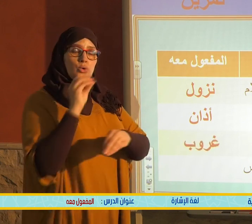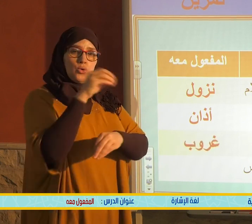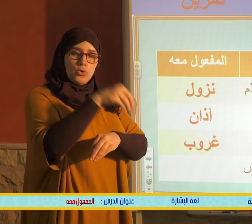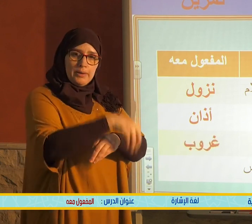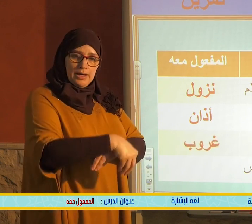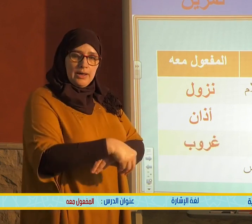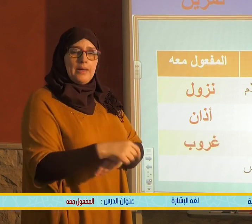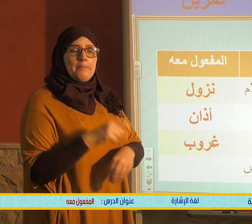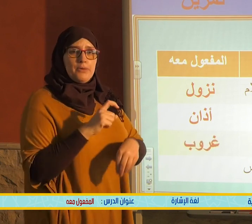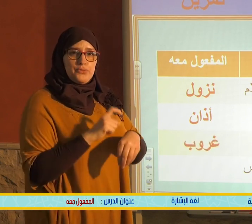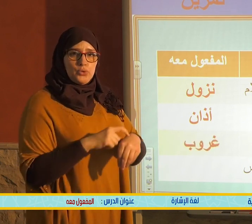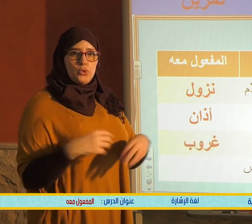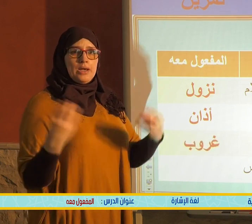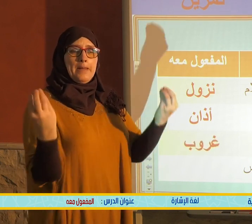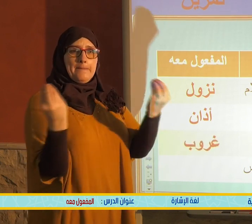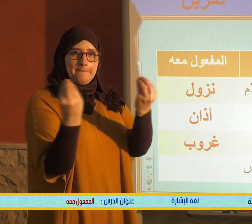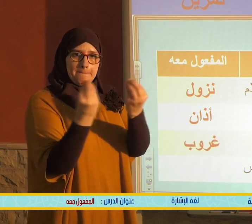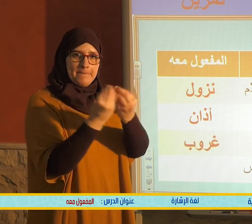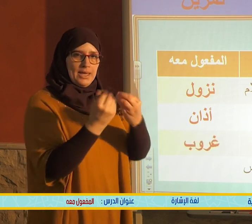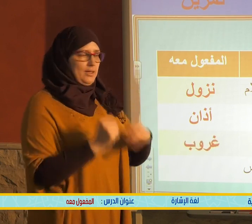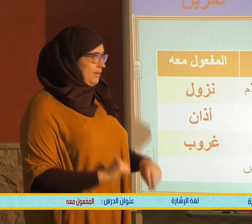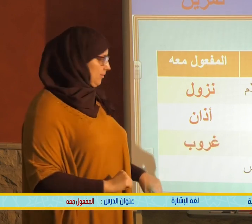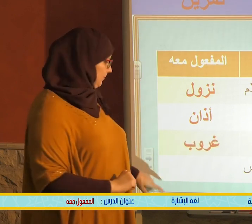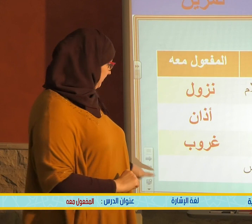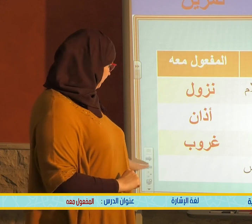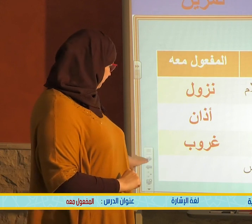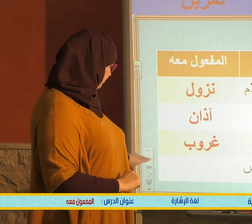غروب مفعول معه،